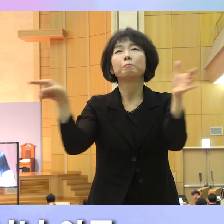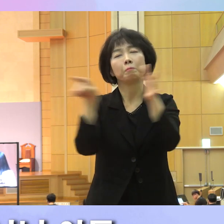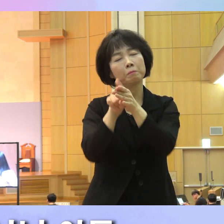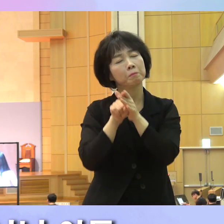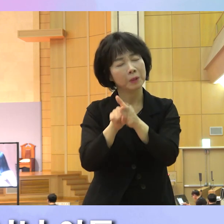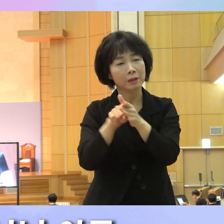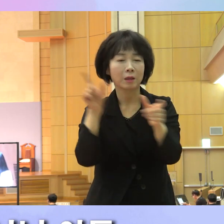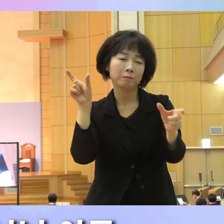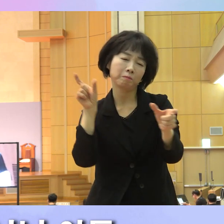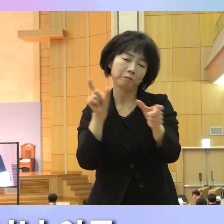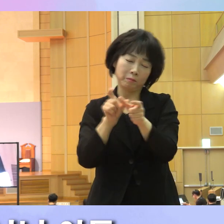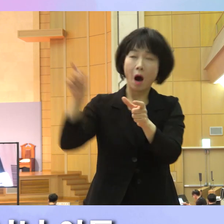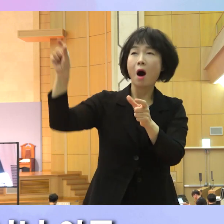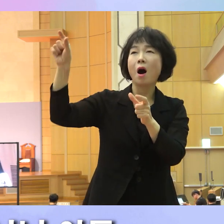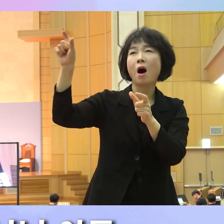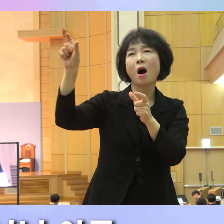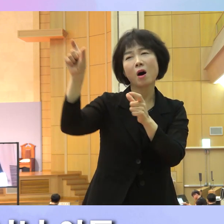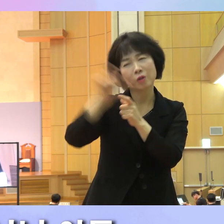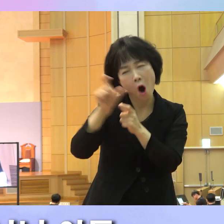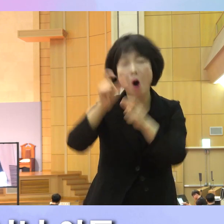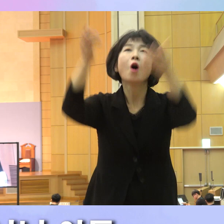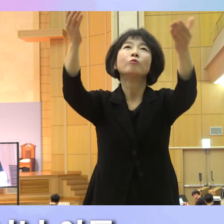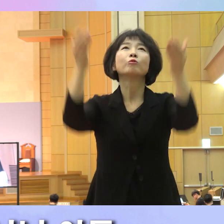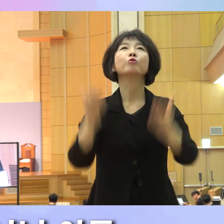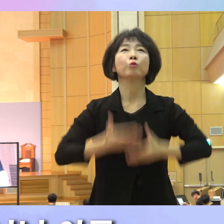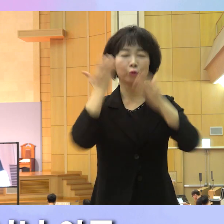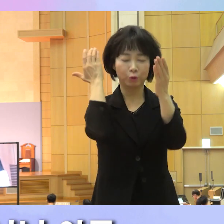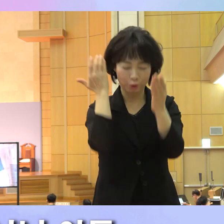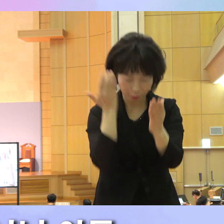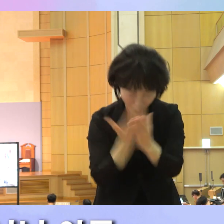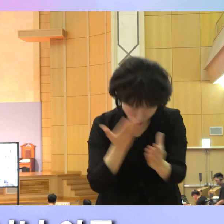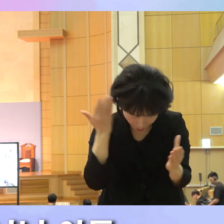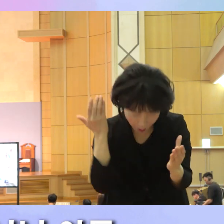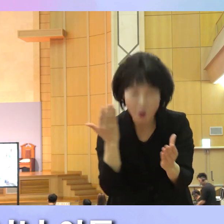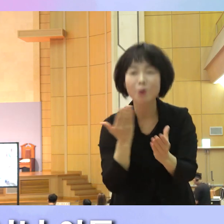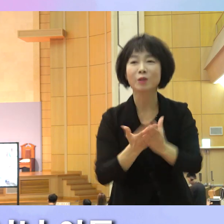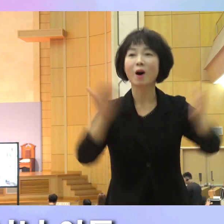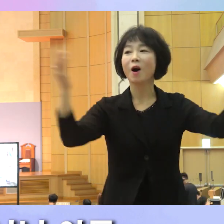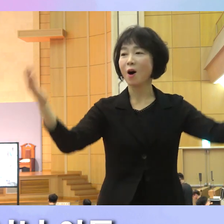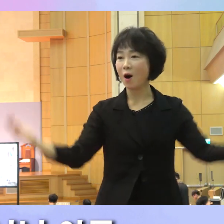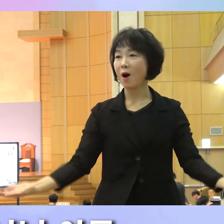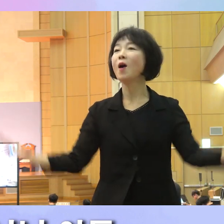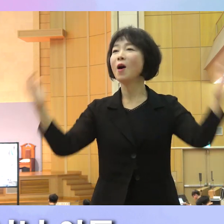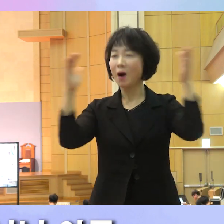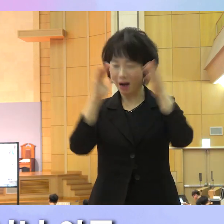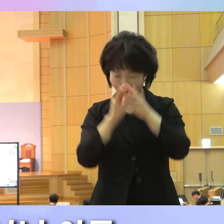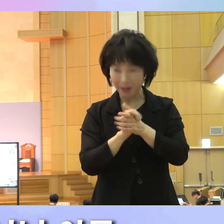예수 믿음 더욱 주소서.